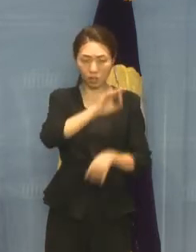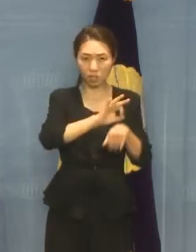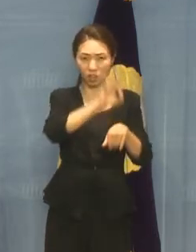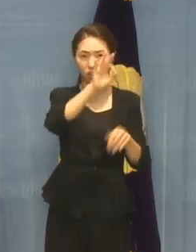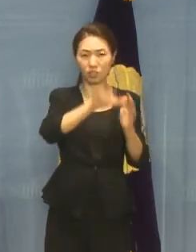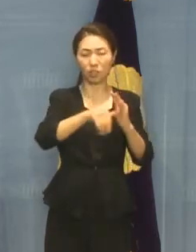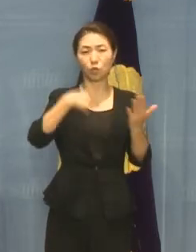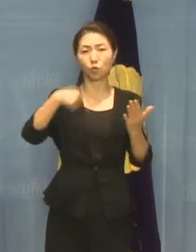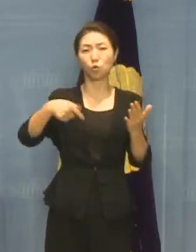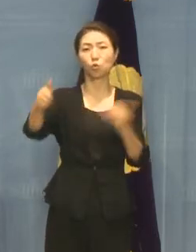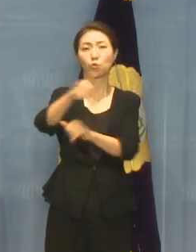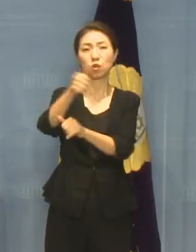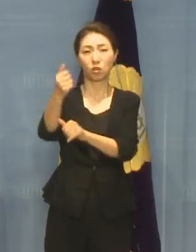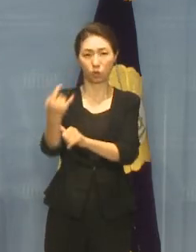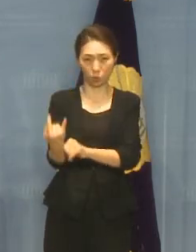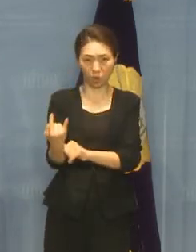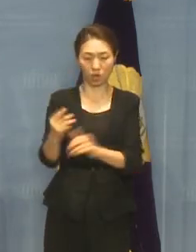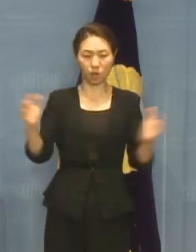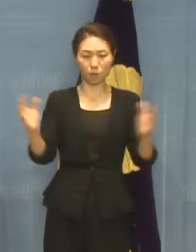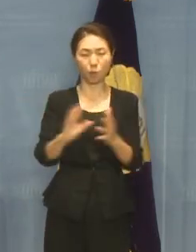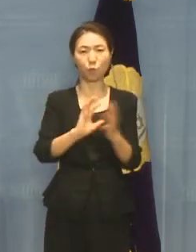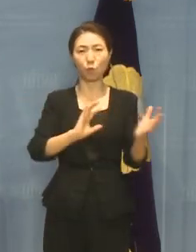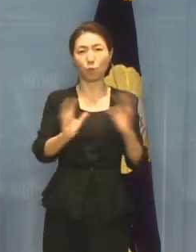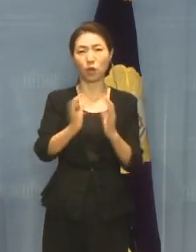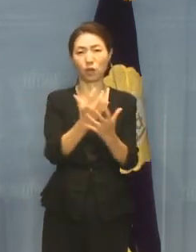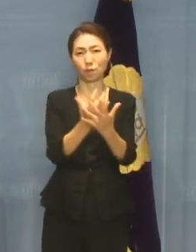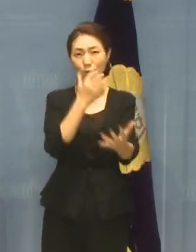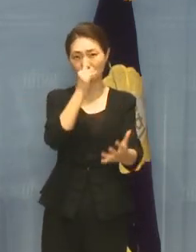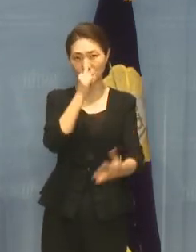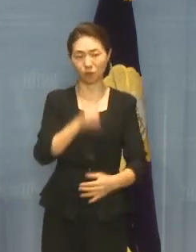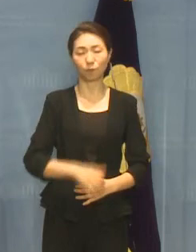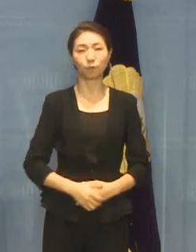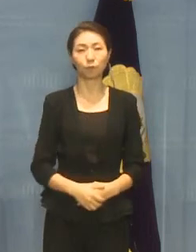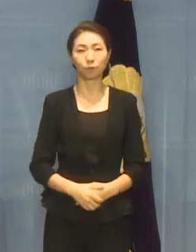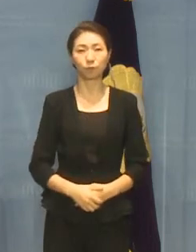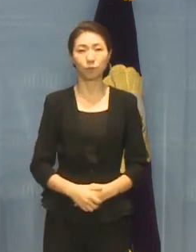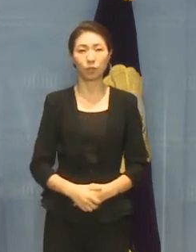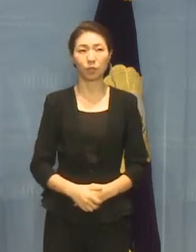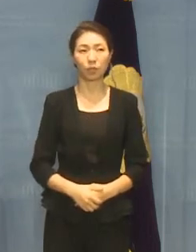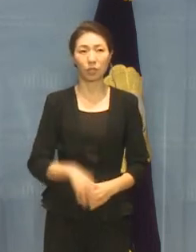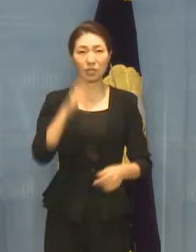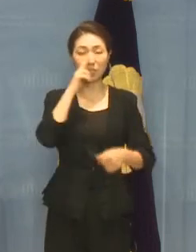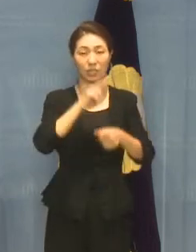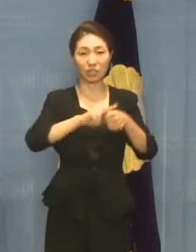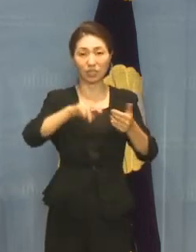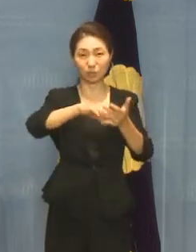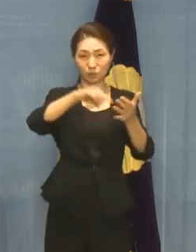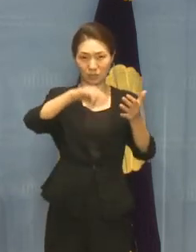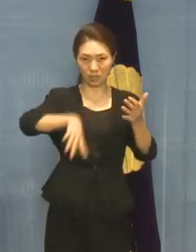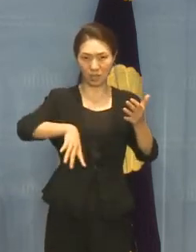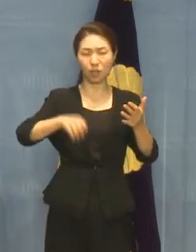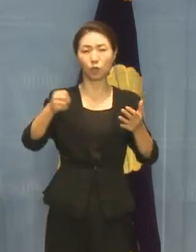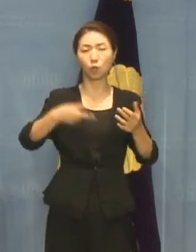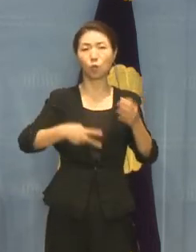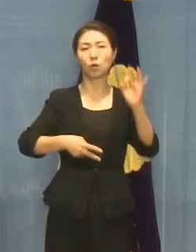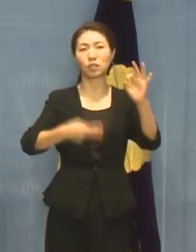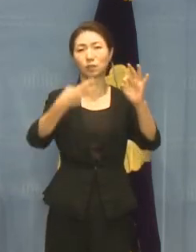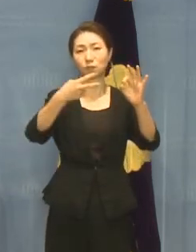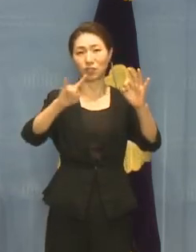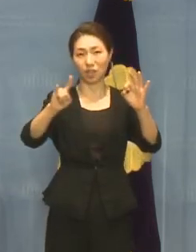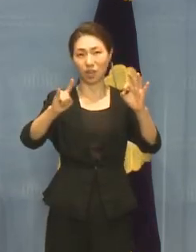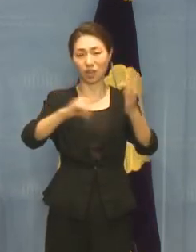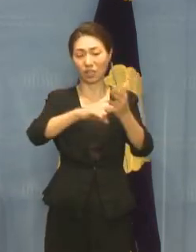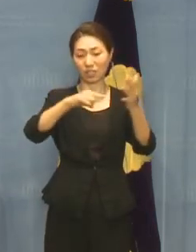업무 보고를 위한 전체회의를 개최할 예정입니다. 한편 유류세 인하 및 식대 비과세 한도 확대 내용을